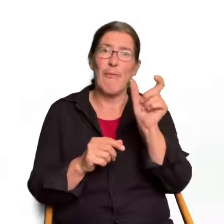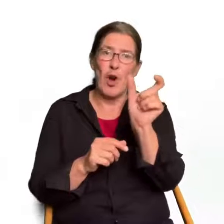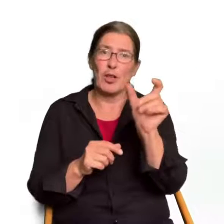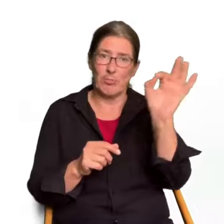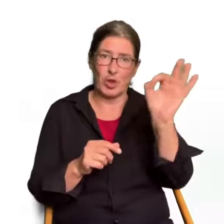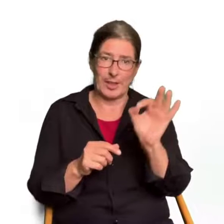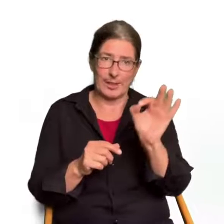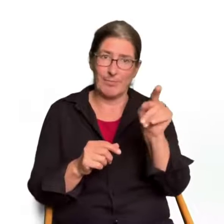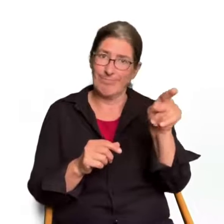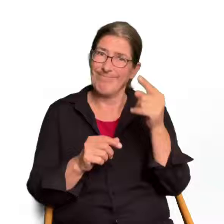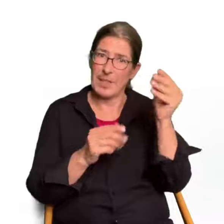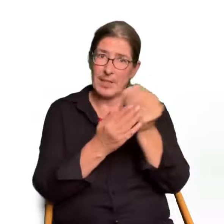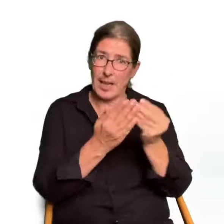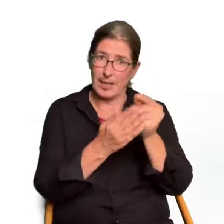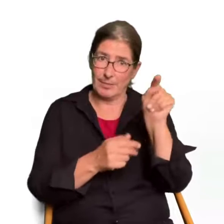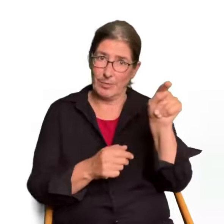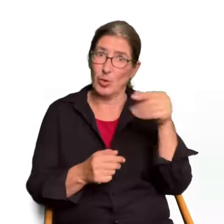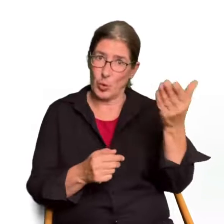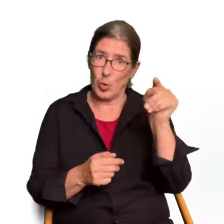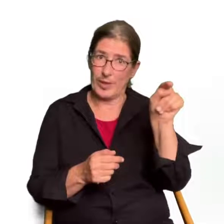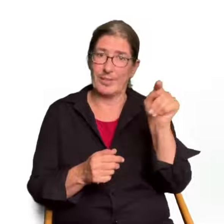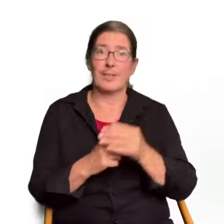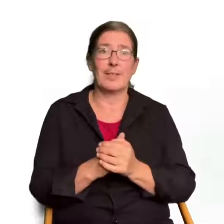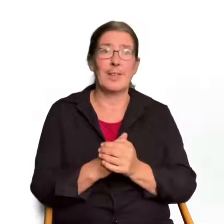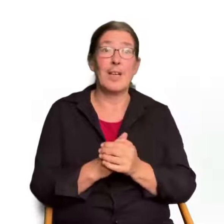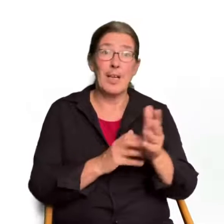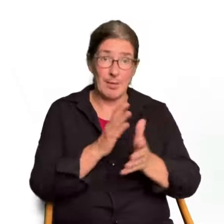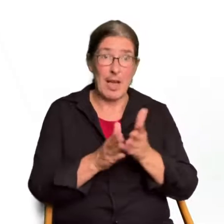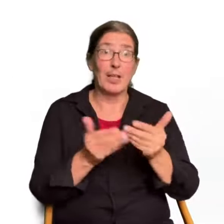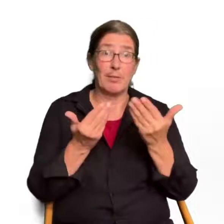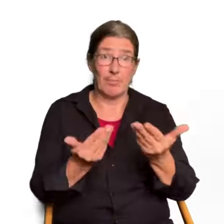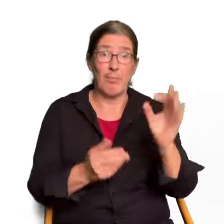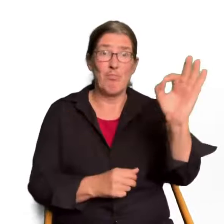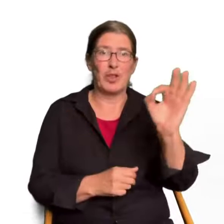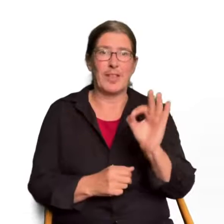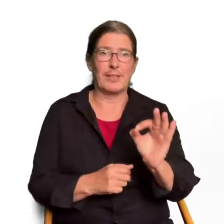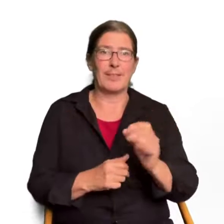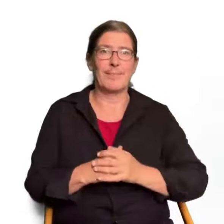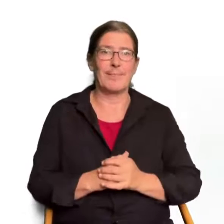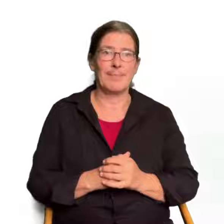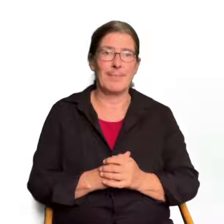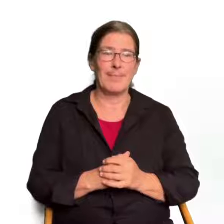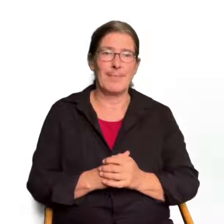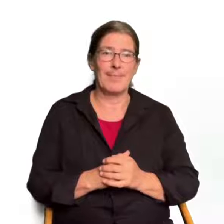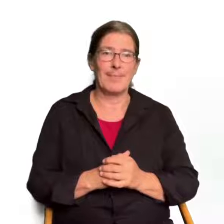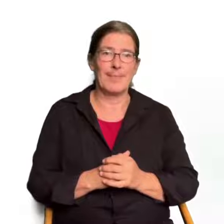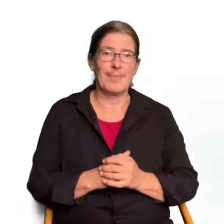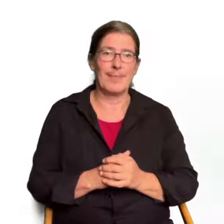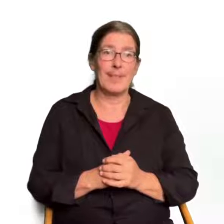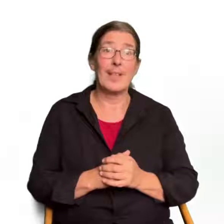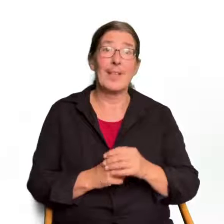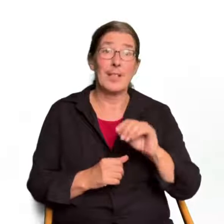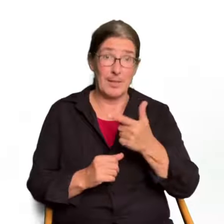hier ist das Prozentzeichen das sieht so aus und die Gebärde geht folgendermaßen der